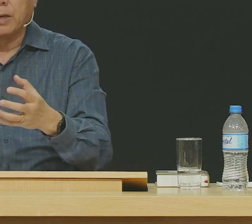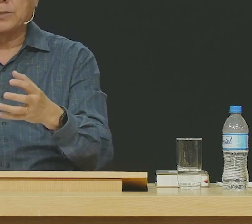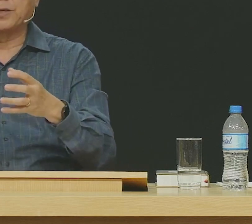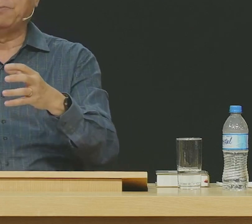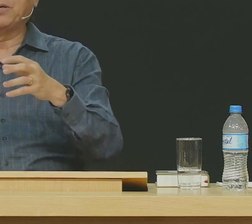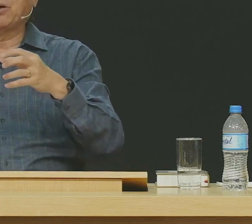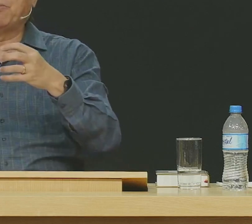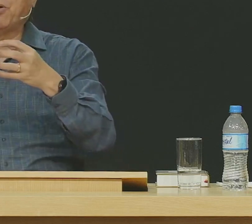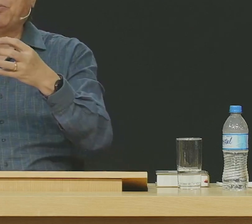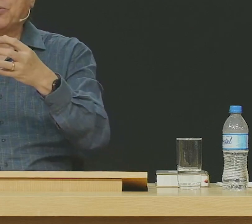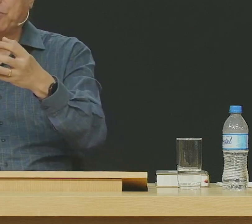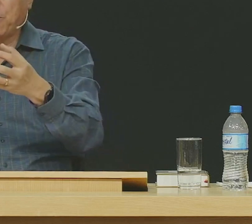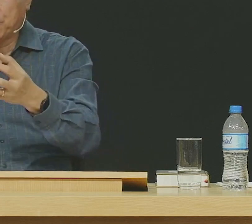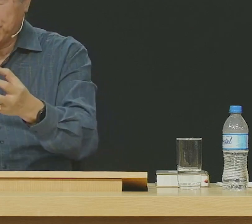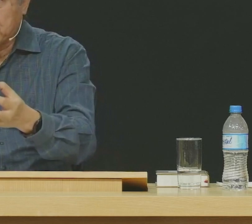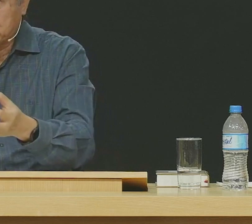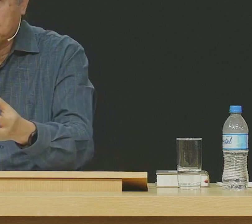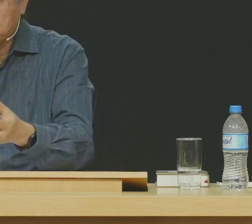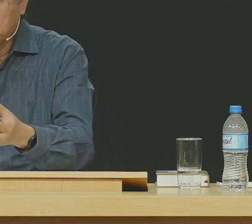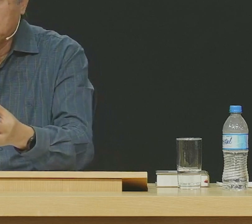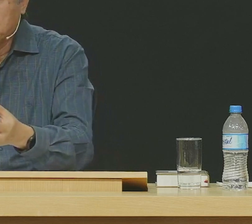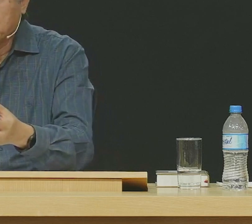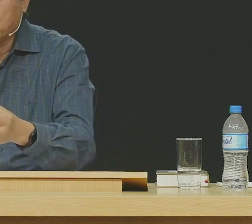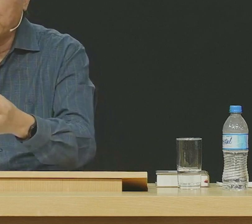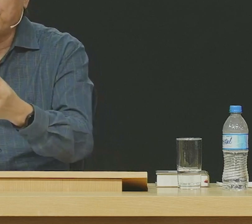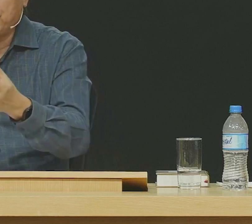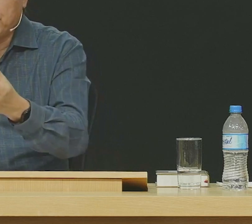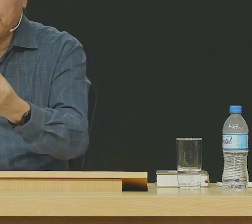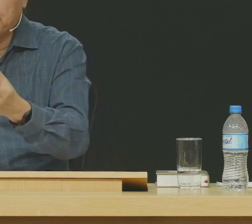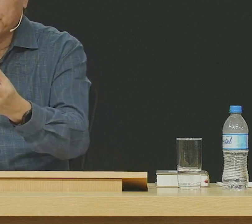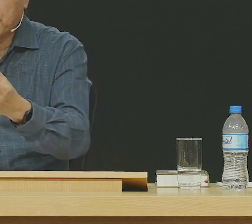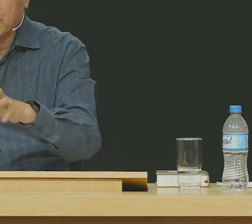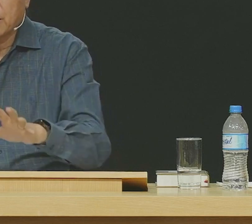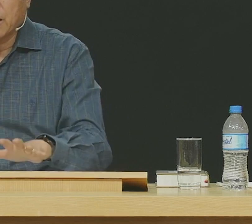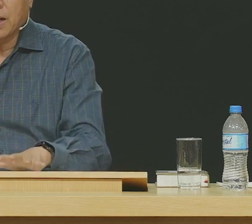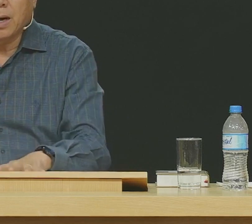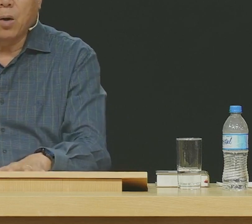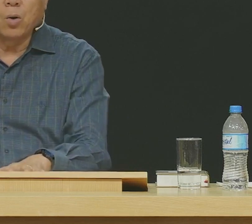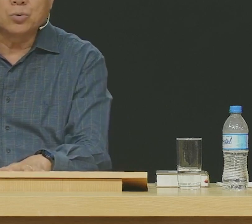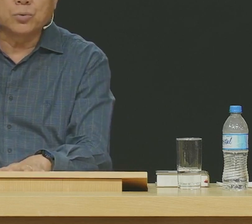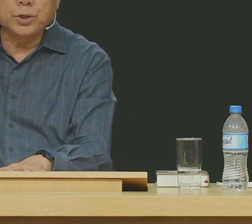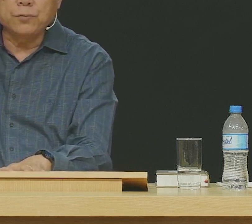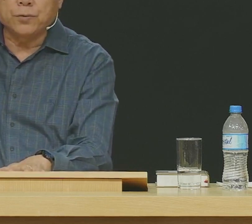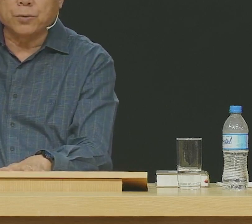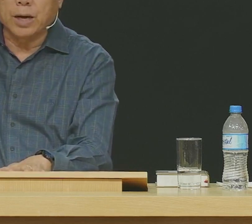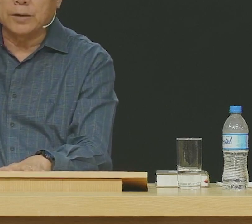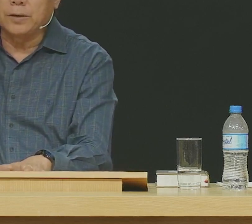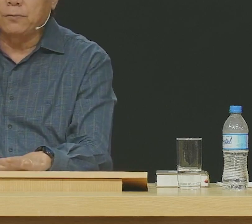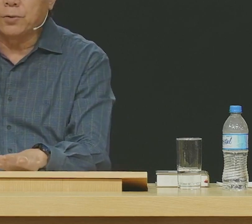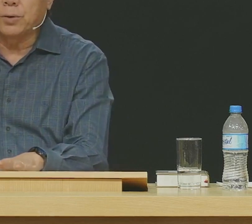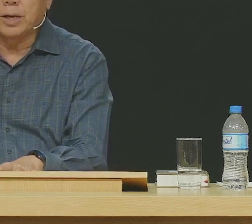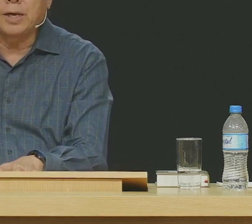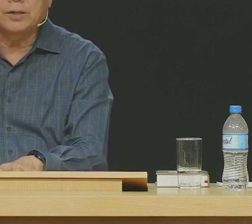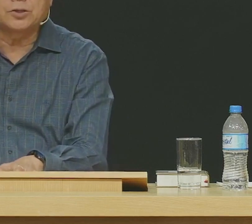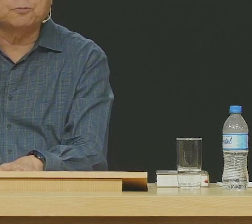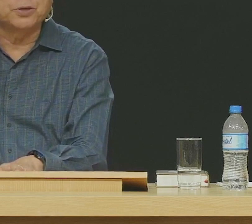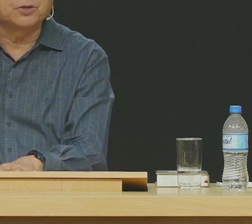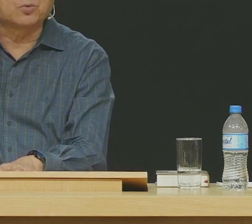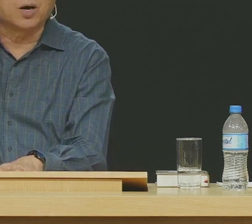livre-arbítrio, recebendo o próprio Deus como vida a outro nível, a